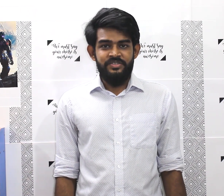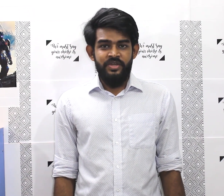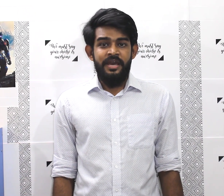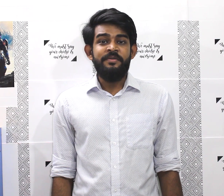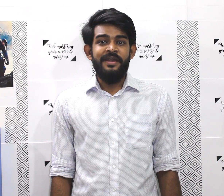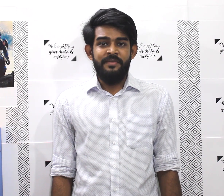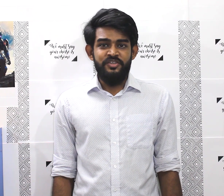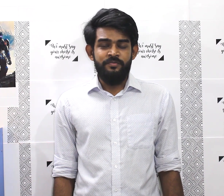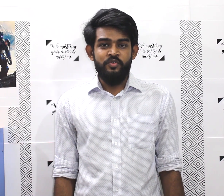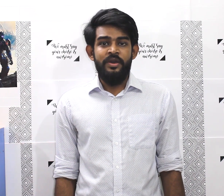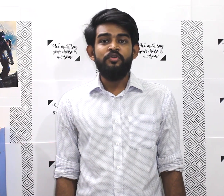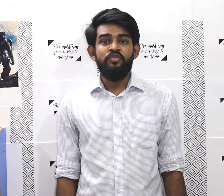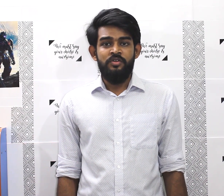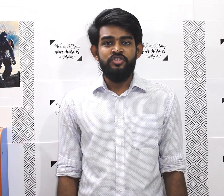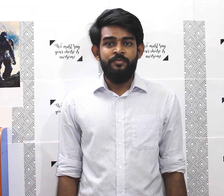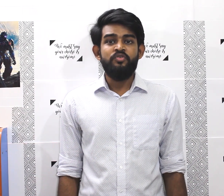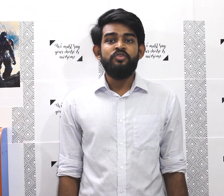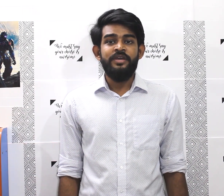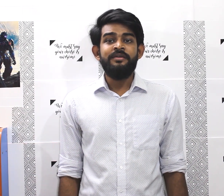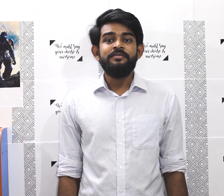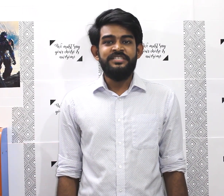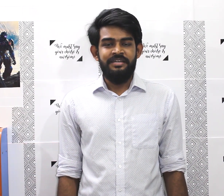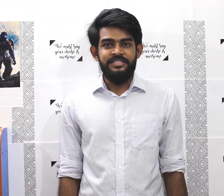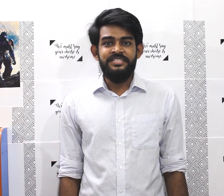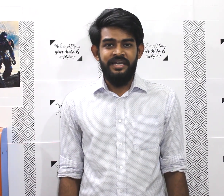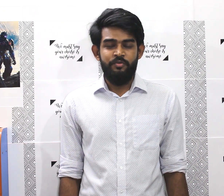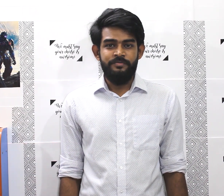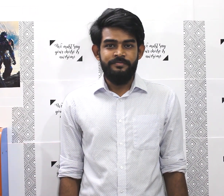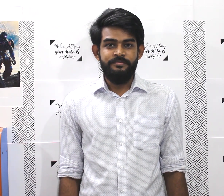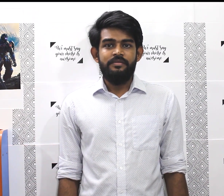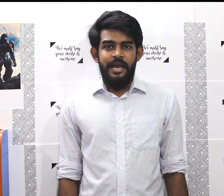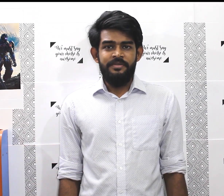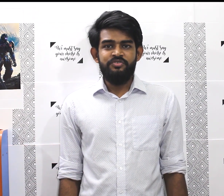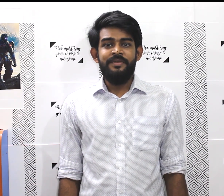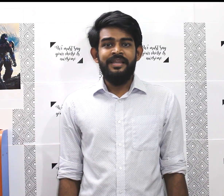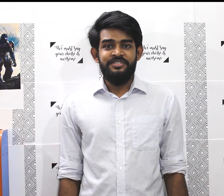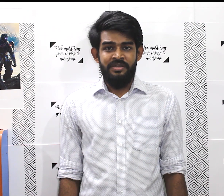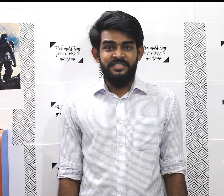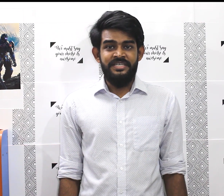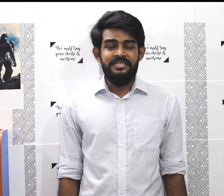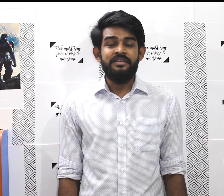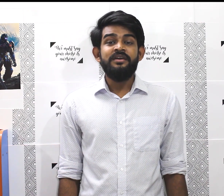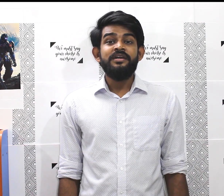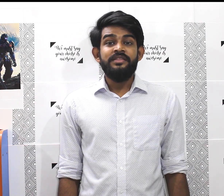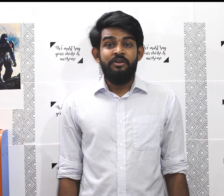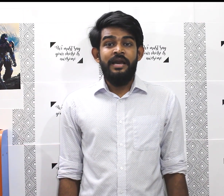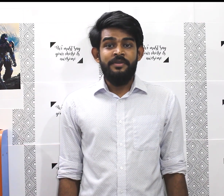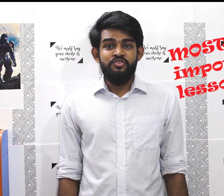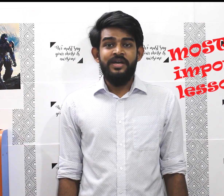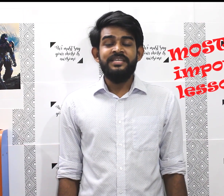লেসনে আমি পারিবারিক সম্পর্ক এবং অন্যান্য সম্পর্কগুলোকে ইশারা ভাষায় শেখাবো। আপনি যদি বাংলা ইশারা ভাষা শিখতে চান তাহলে আপনার জন্য আজকের